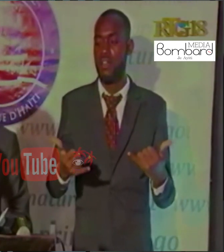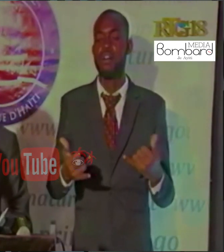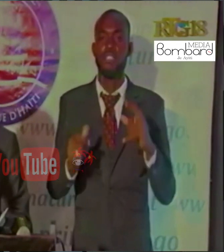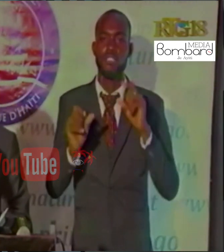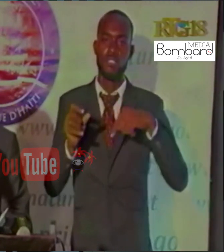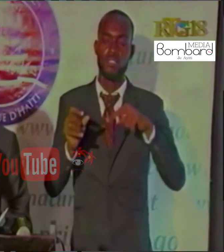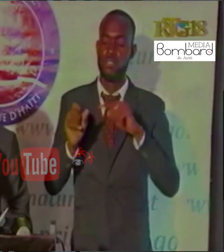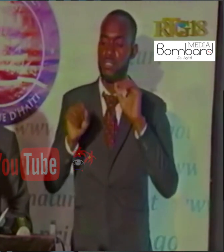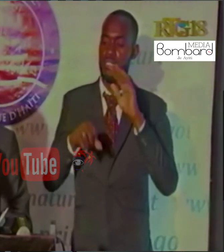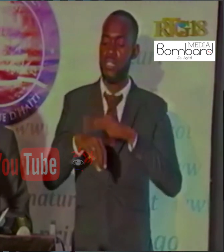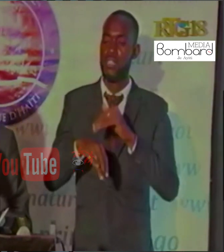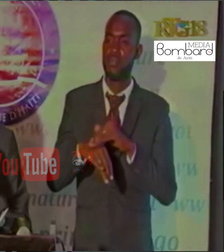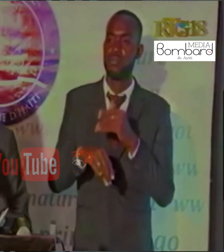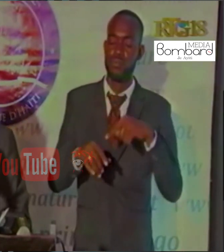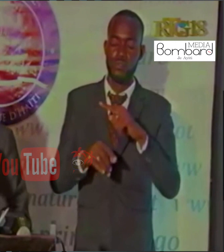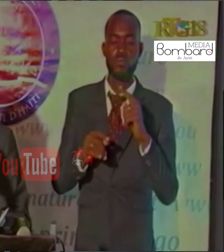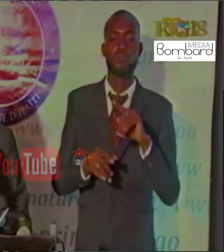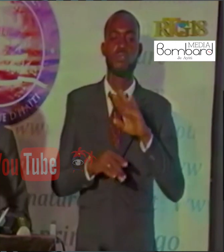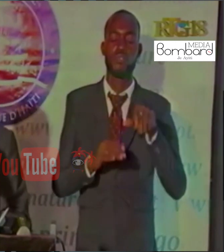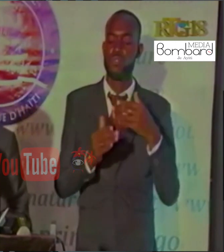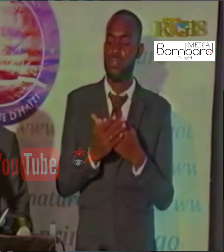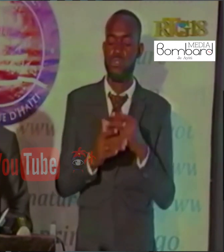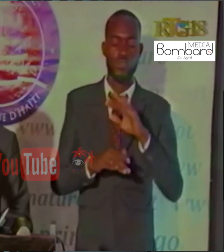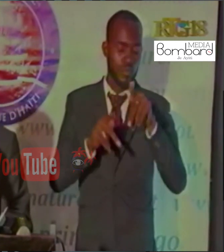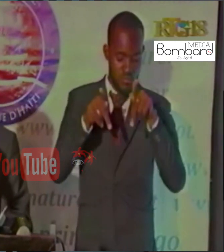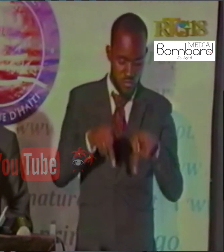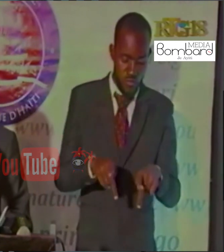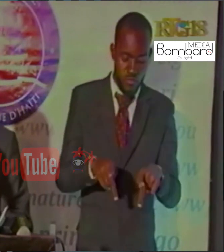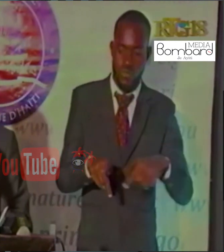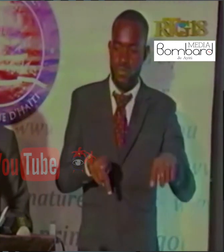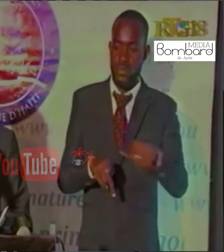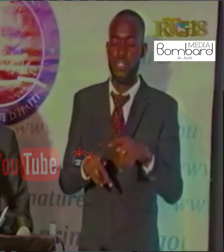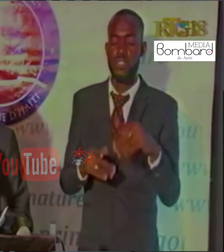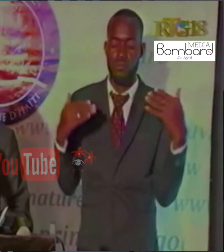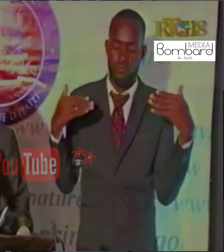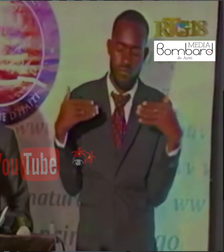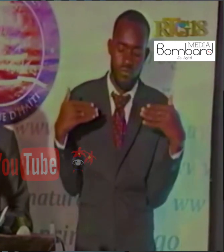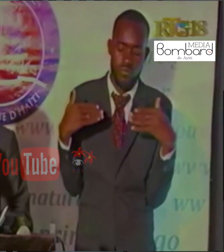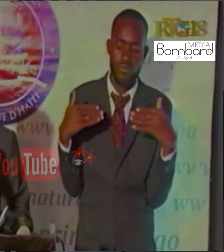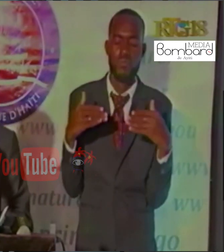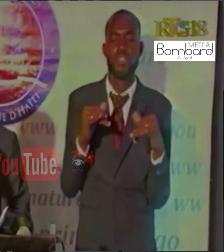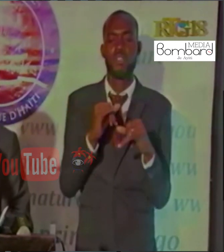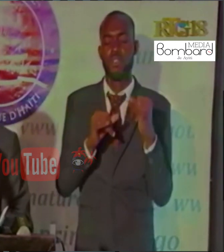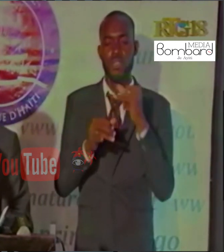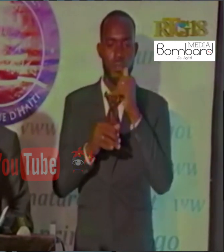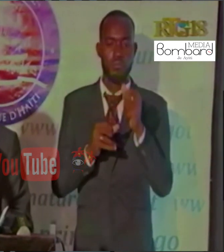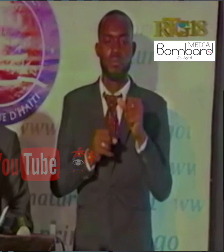de perspicacité pour contrer ceux qui entretiennent un climat de peur et